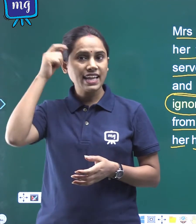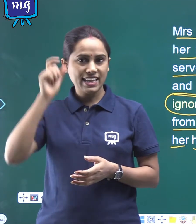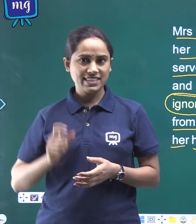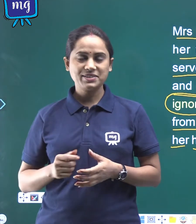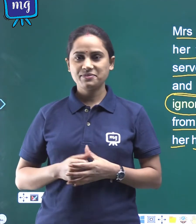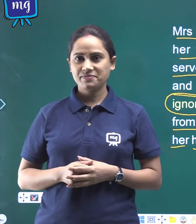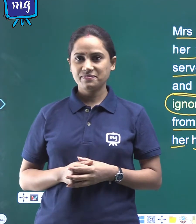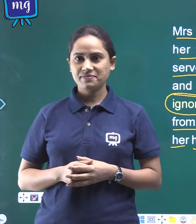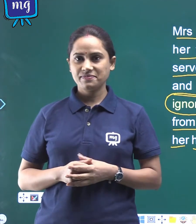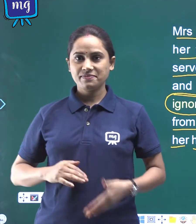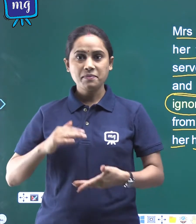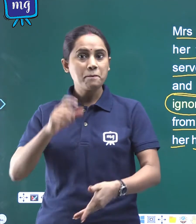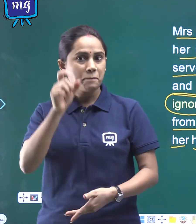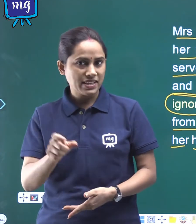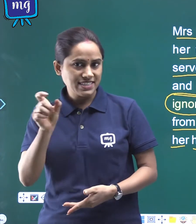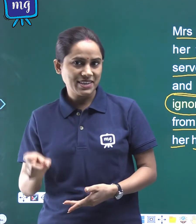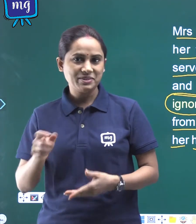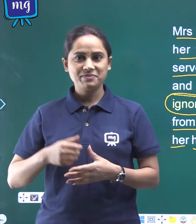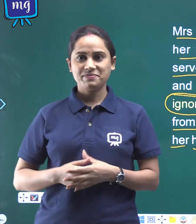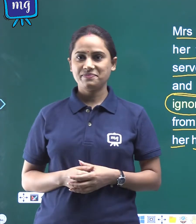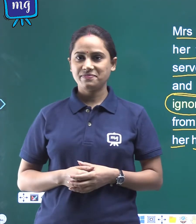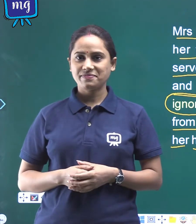kids, बच्चे.